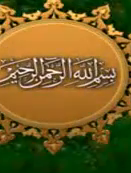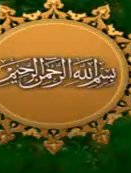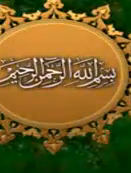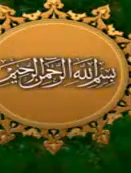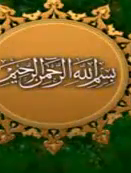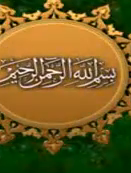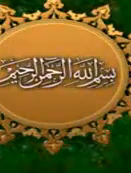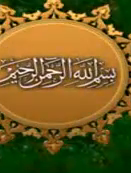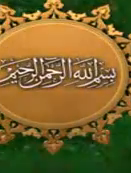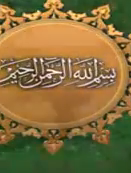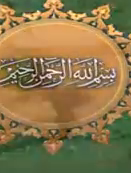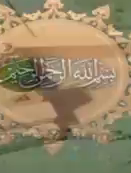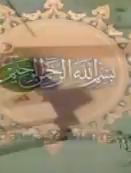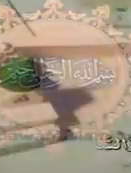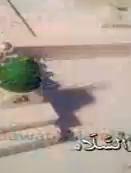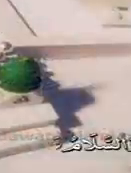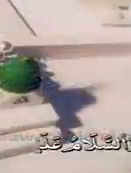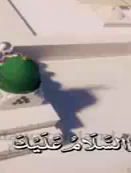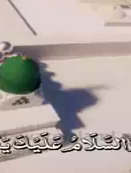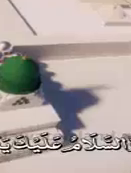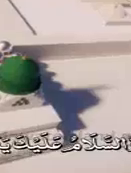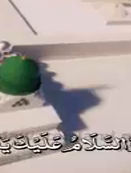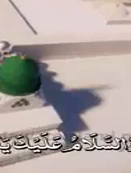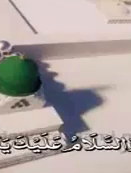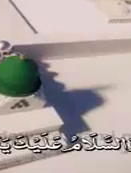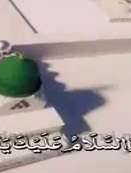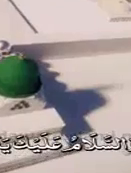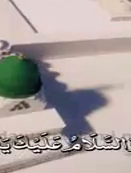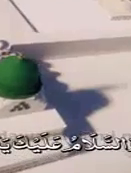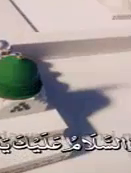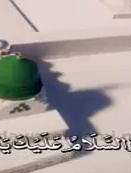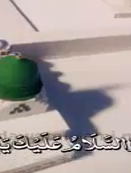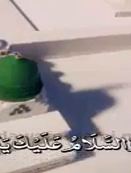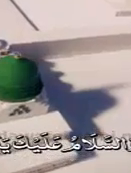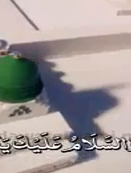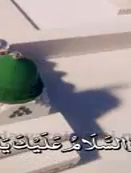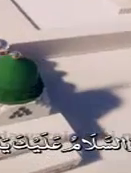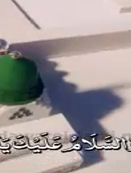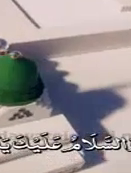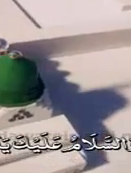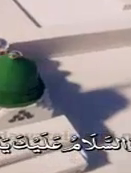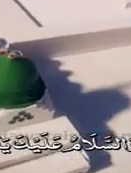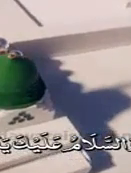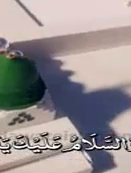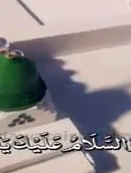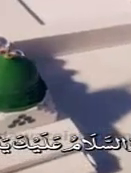الرحیم الصلاة والسلام علیک یا رسول اللہ